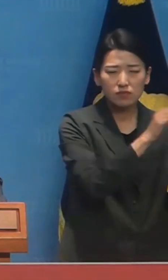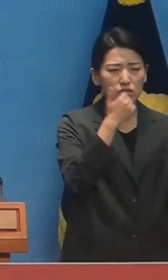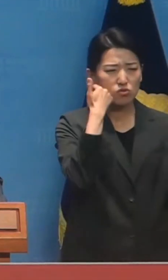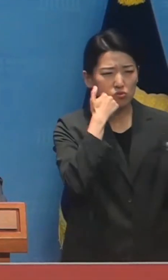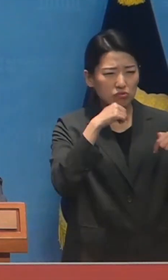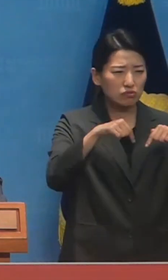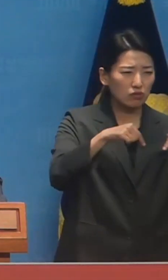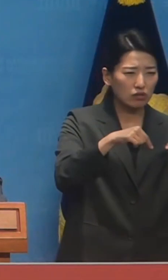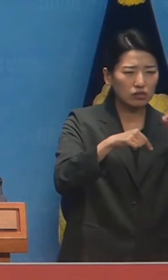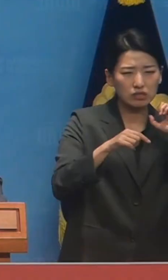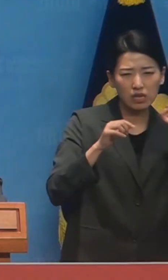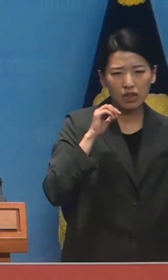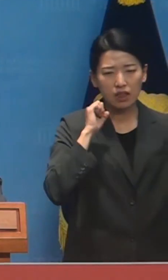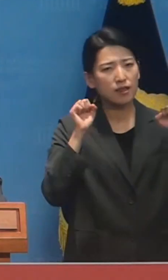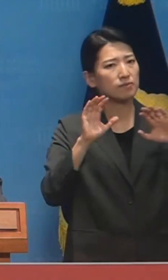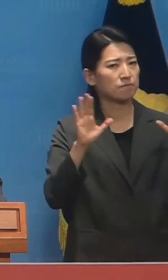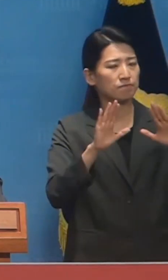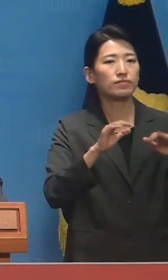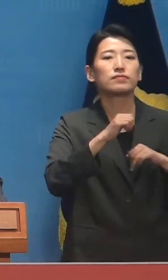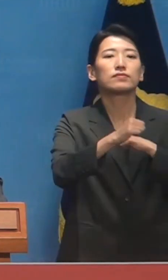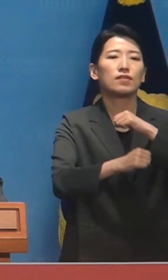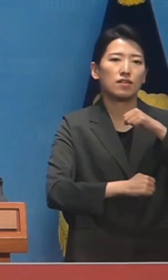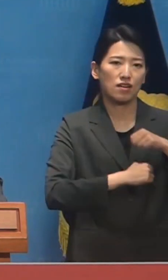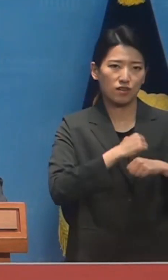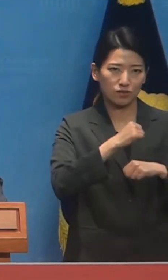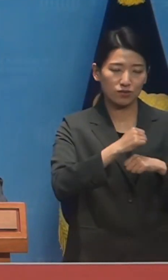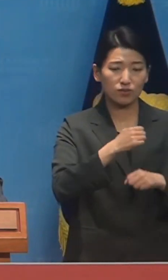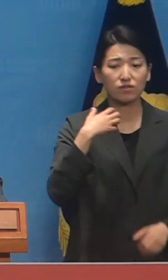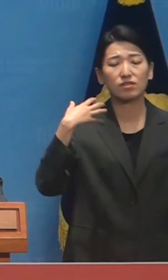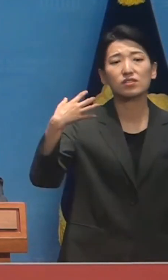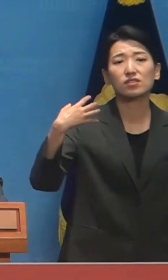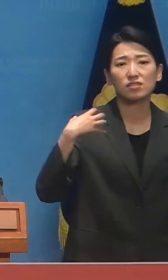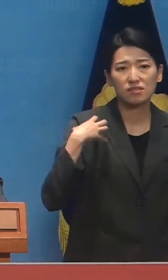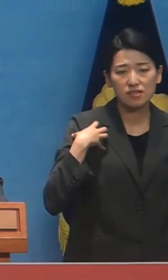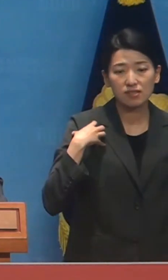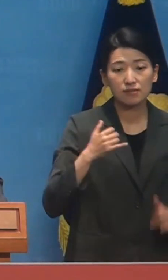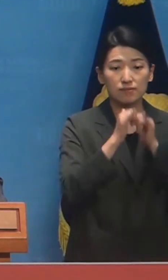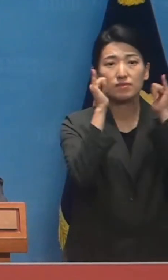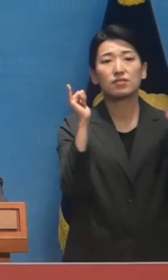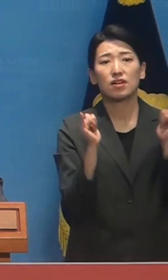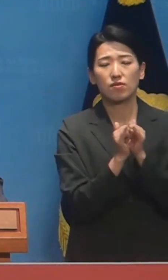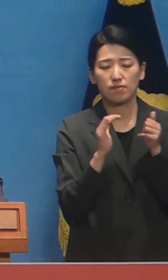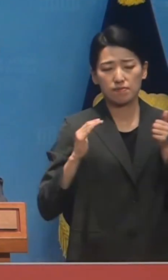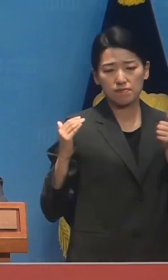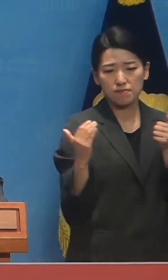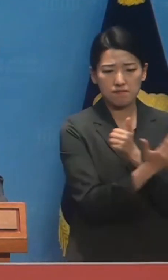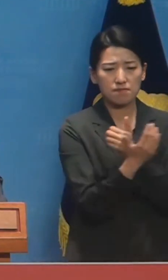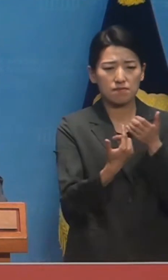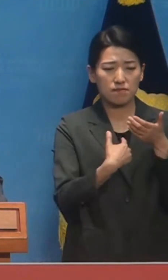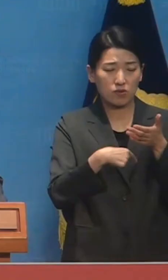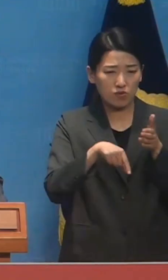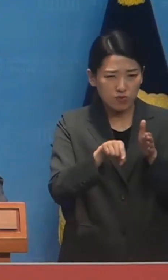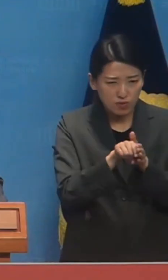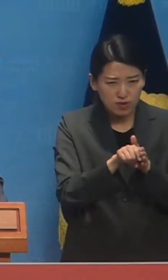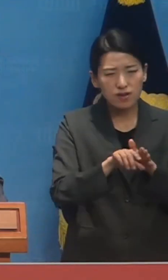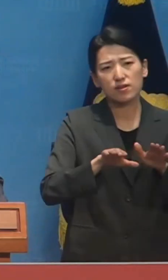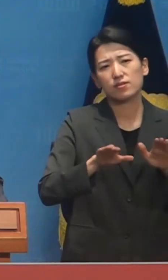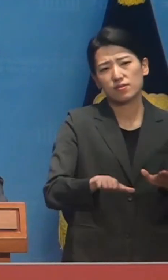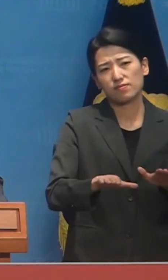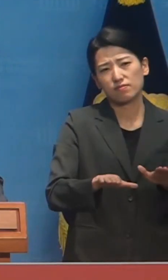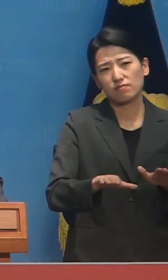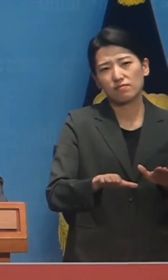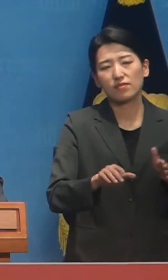넘어서 자유와 책임, 공동체를 지켜내기 위한 시대적 요청이자